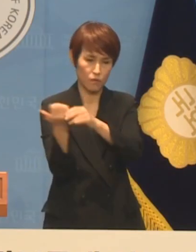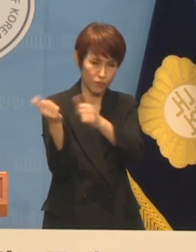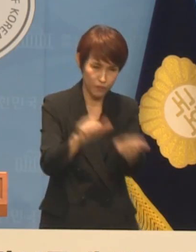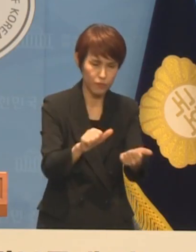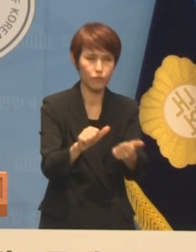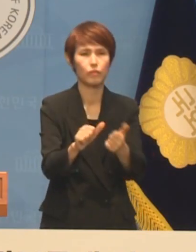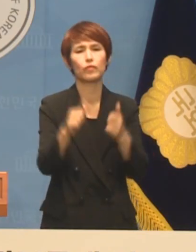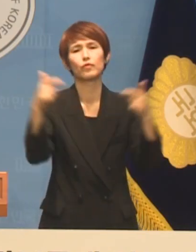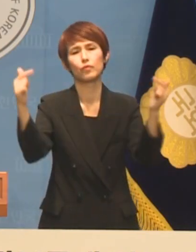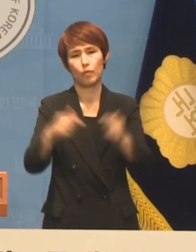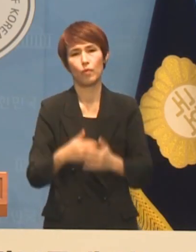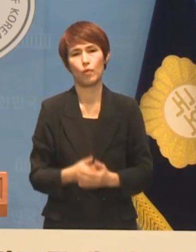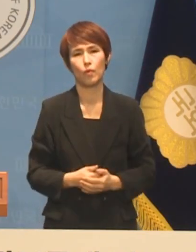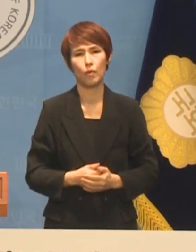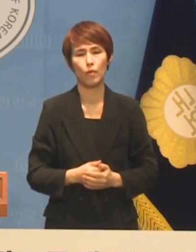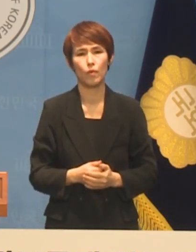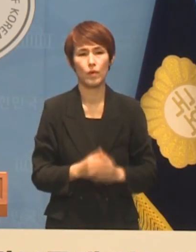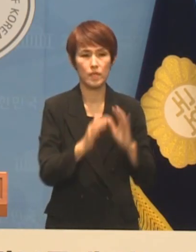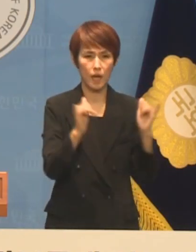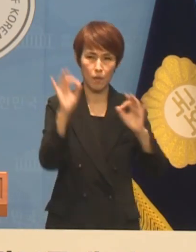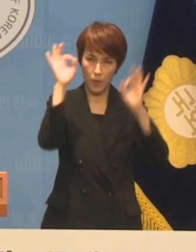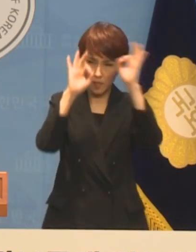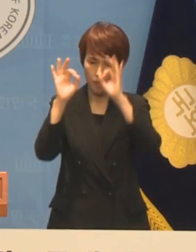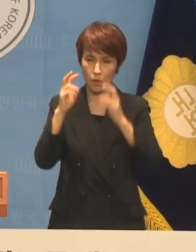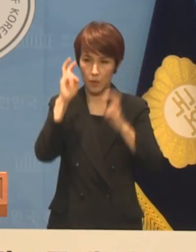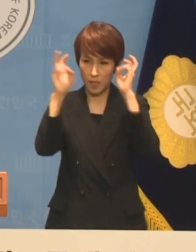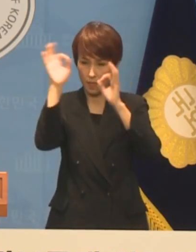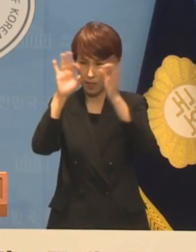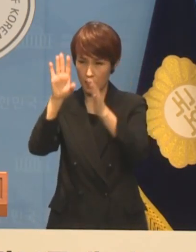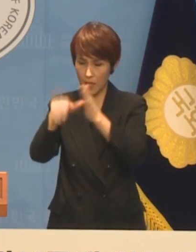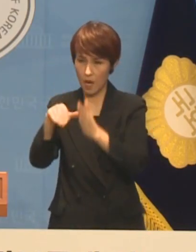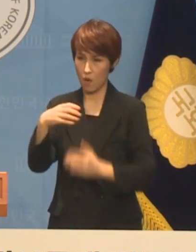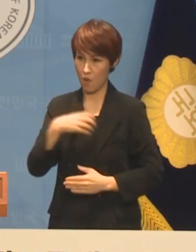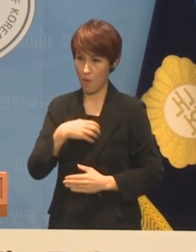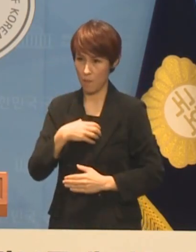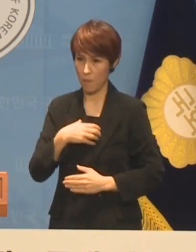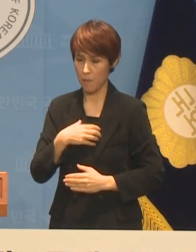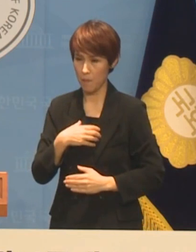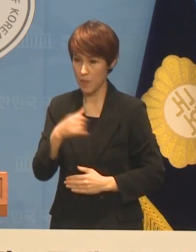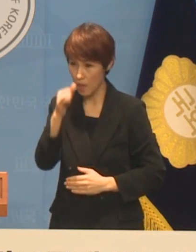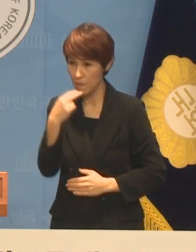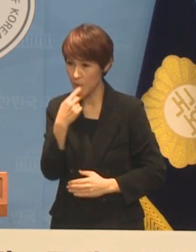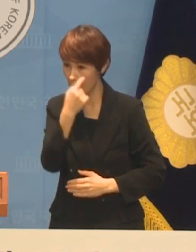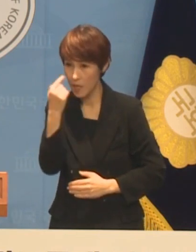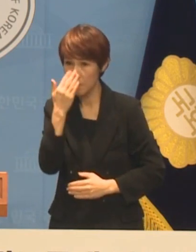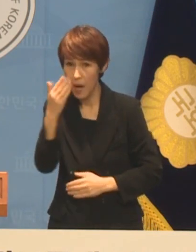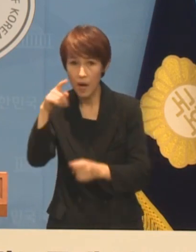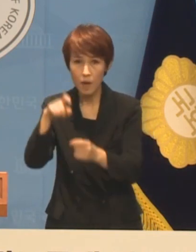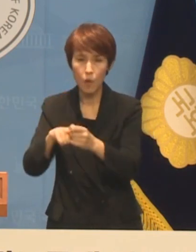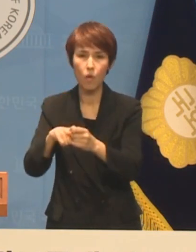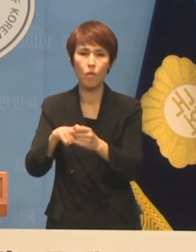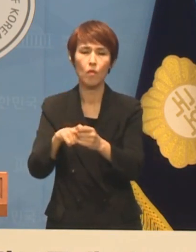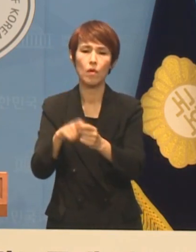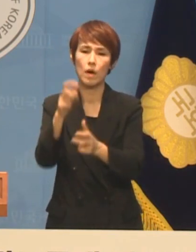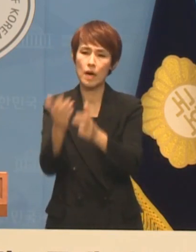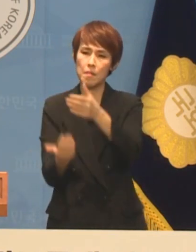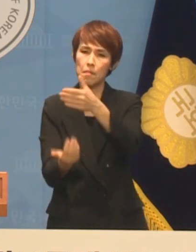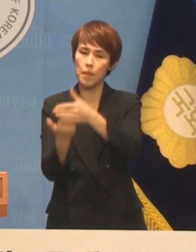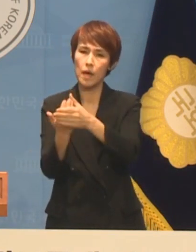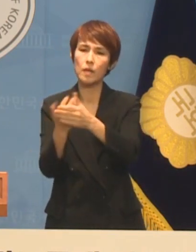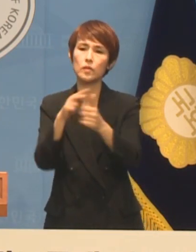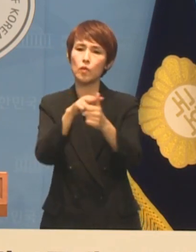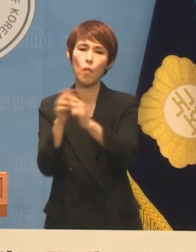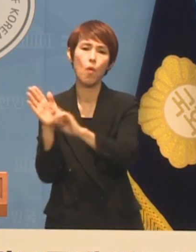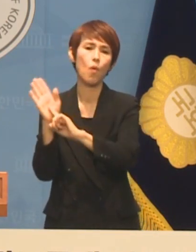구직자들이 직장을 구할 때 위험으로부터 보호받을 수 있도록 산재 사망 정보